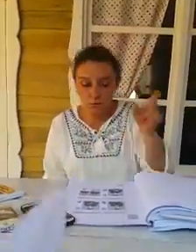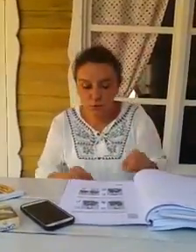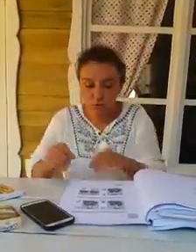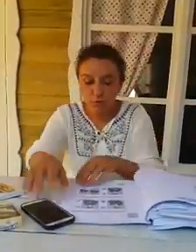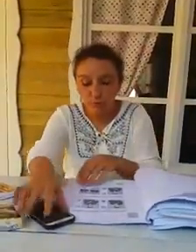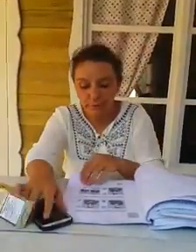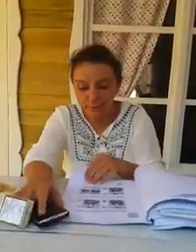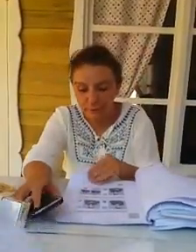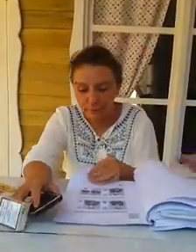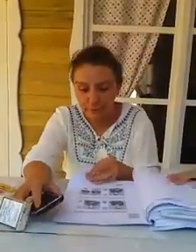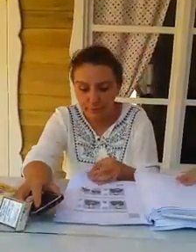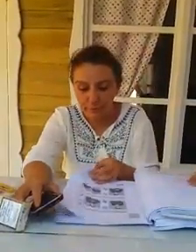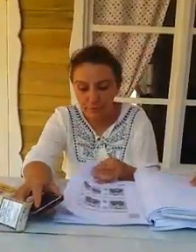Yolcu.